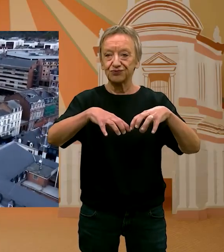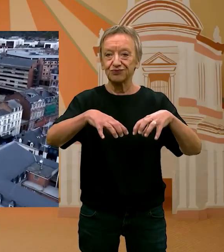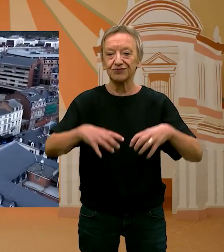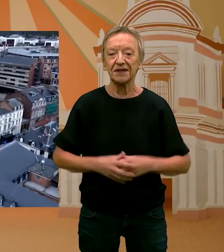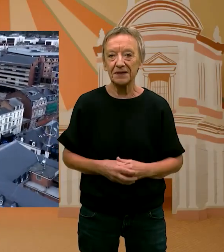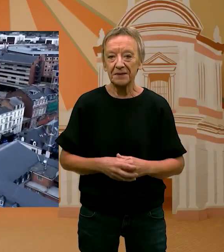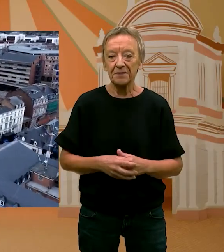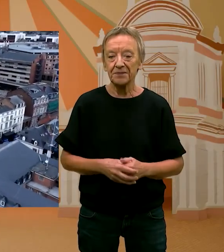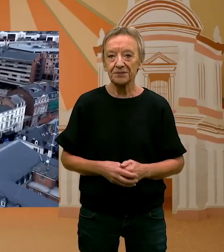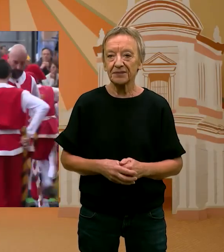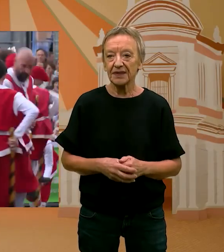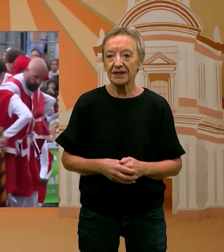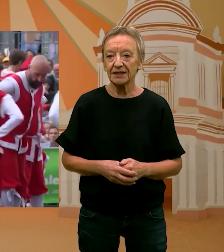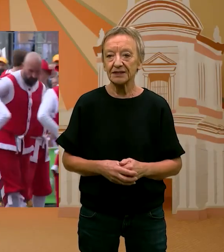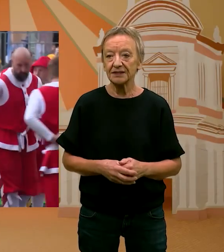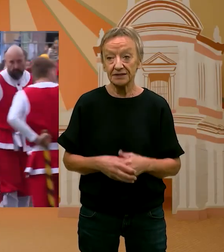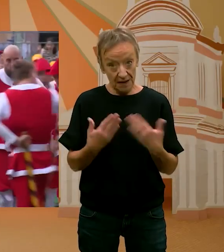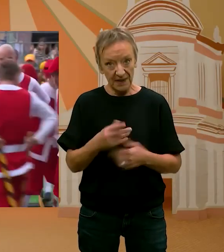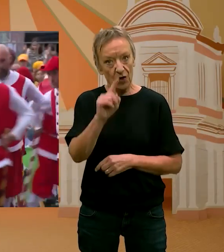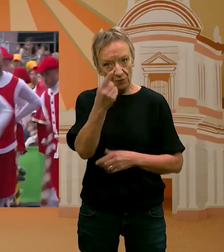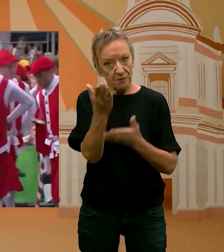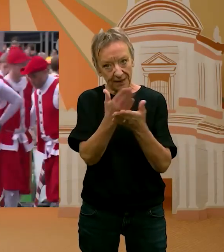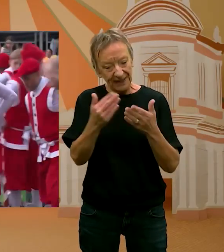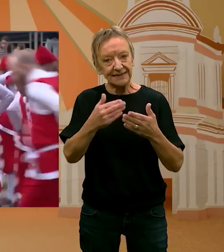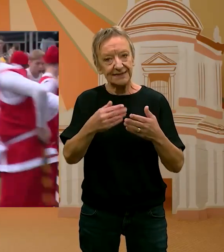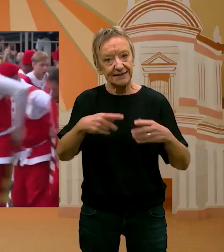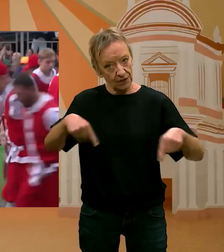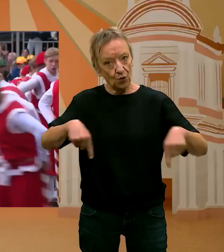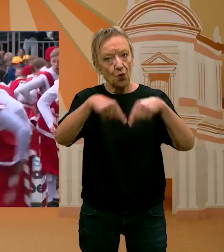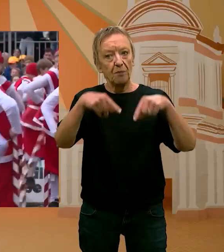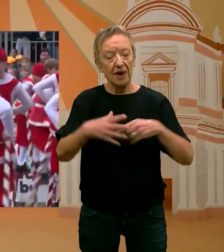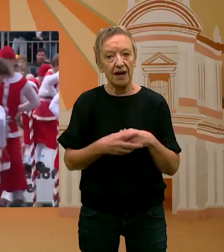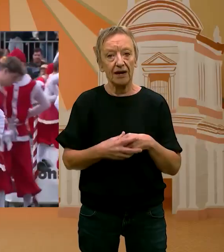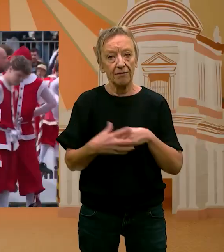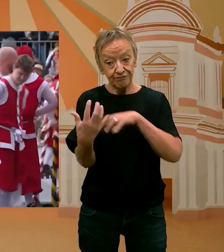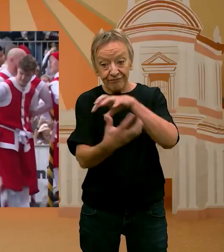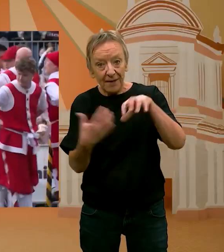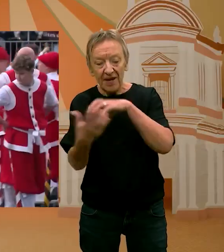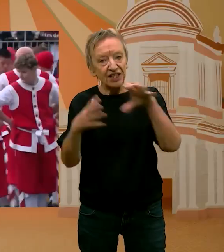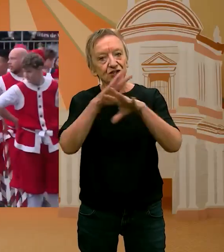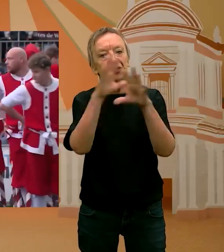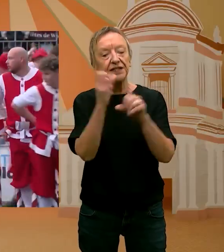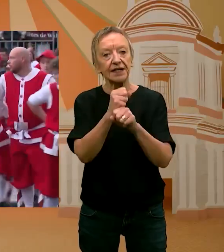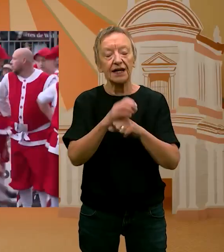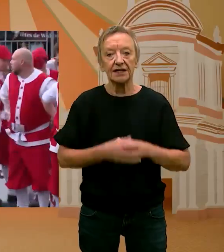la première partie du combat. On appelle ça la mêlée, le combat général. C'est bien ça, c'est les deux brigades qui